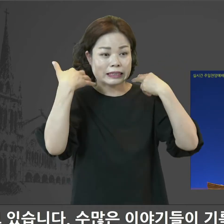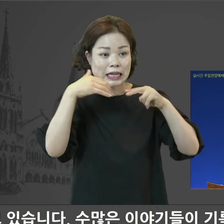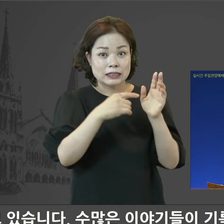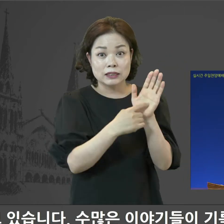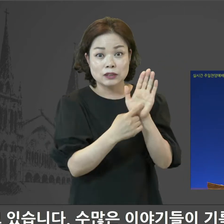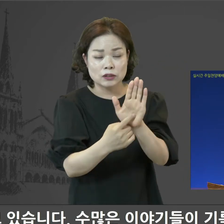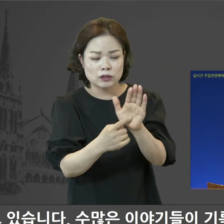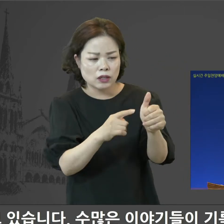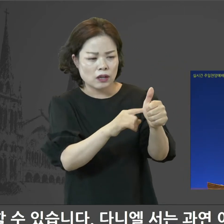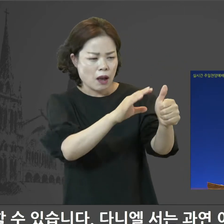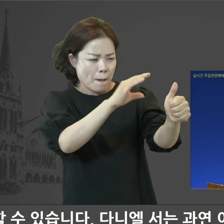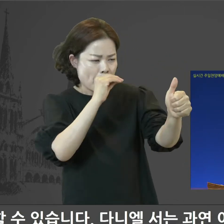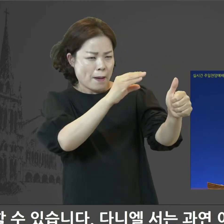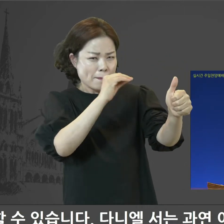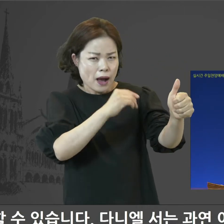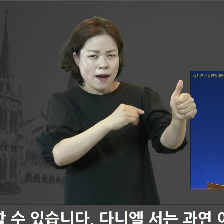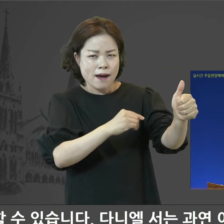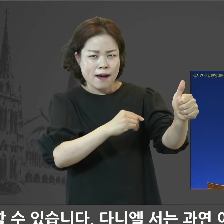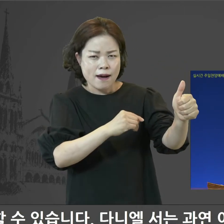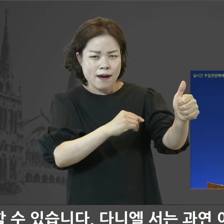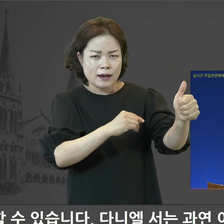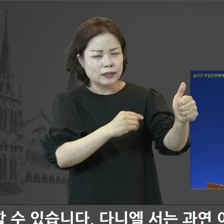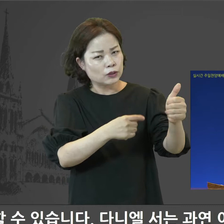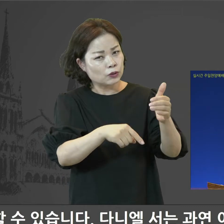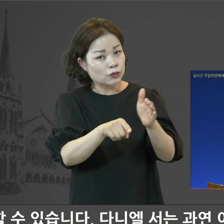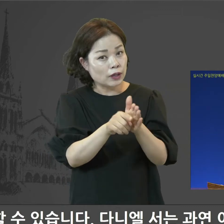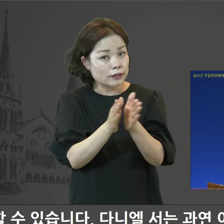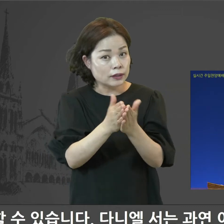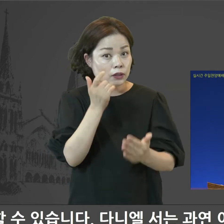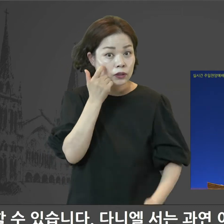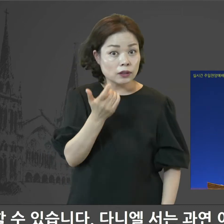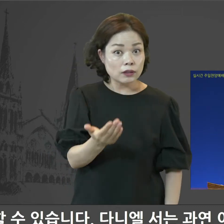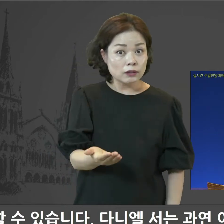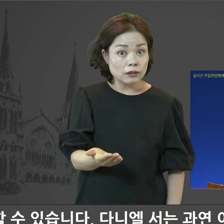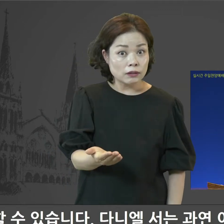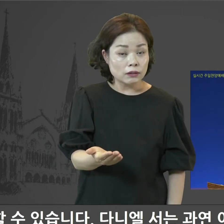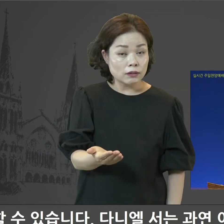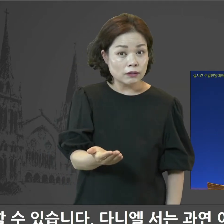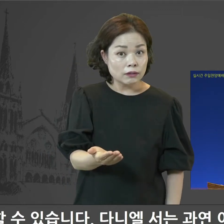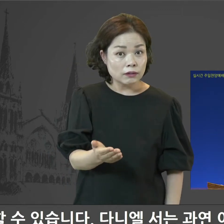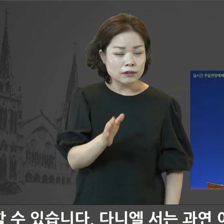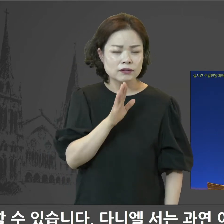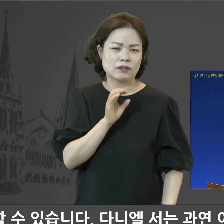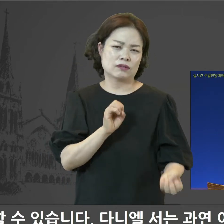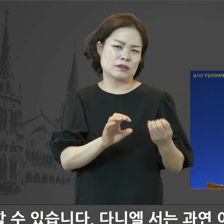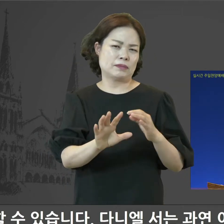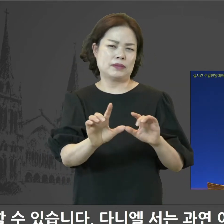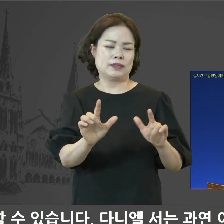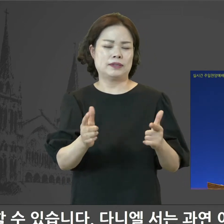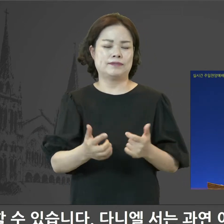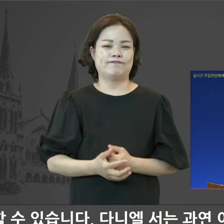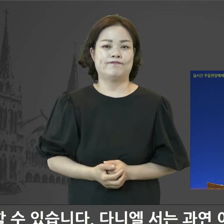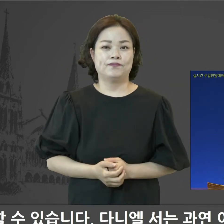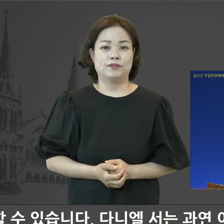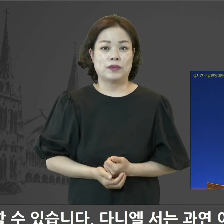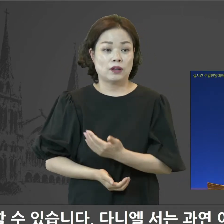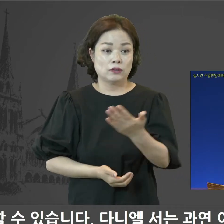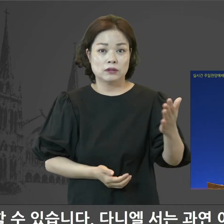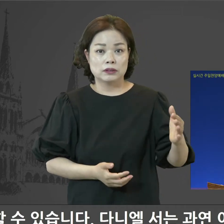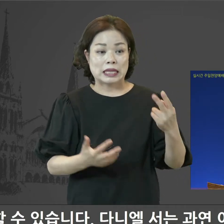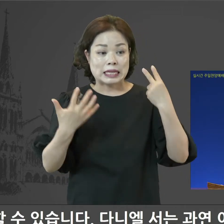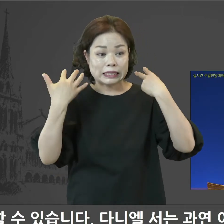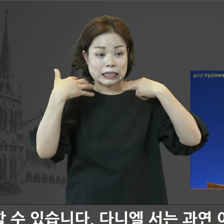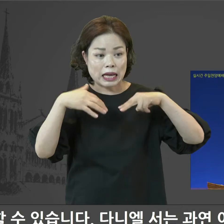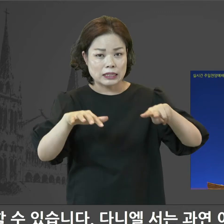모두 다니엘을 본받읍시다, 이것을 위한 책일까? 정답은 아니오죠. 여러분, 잠시